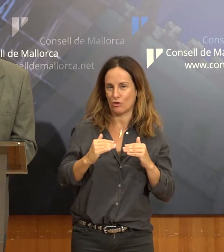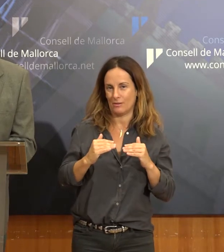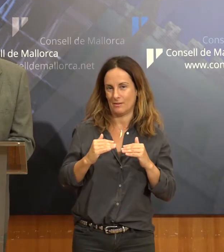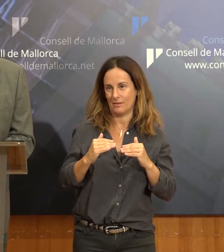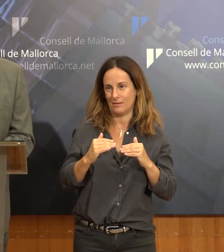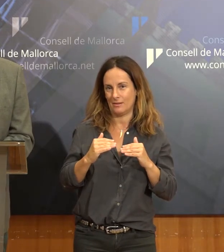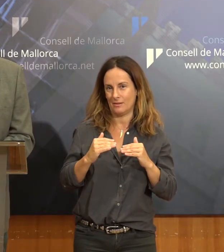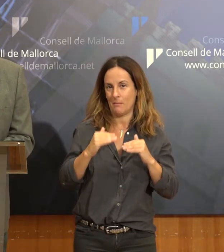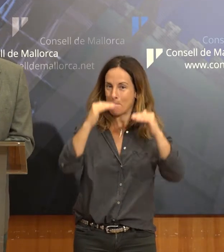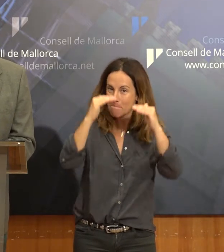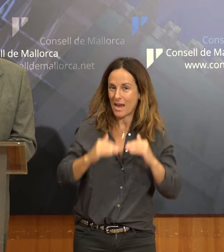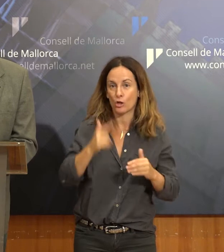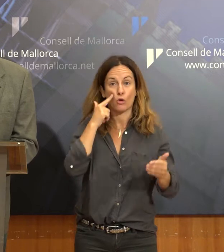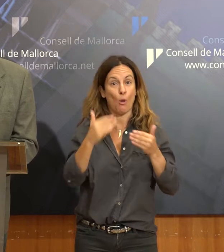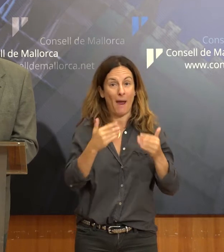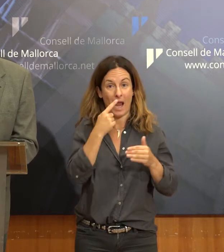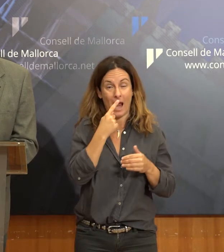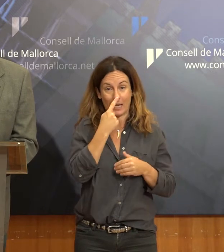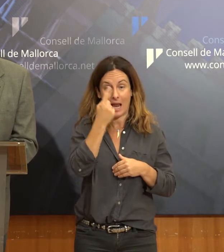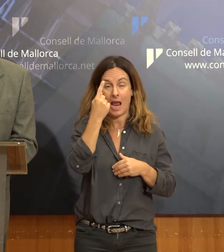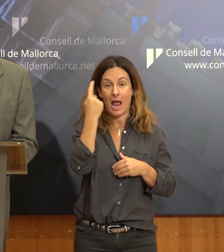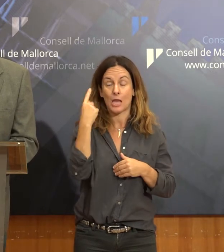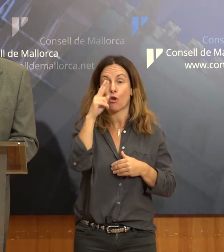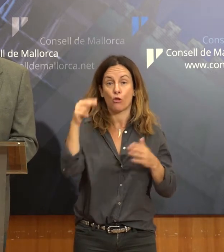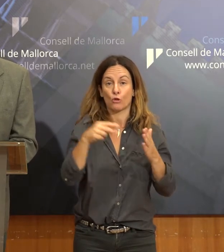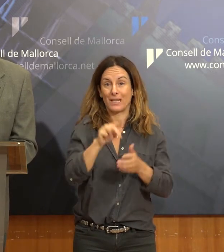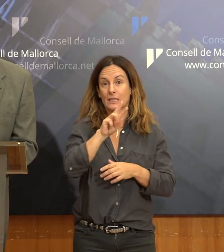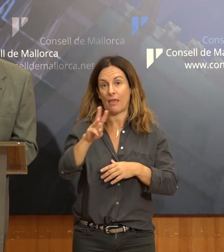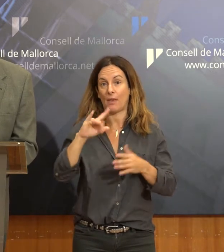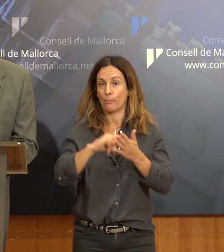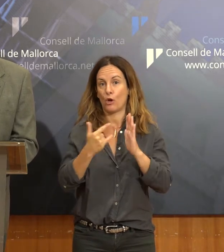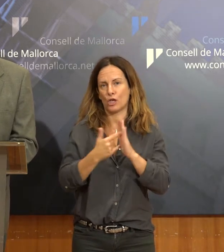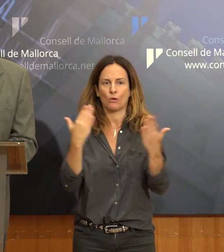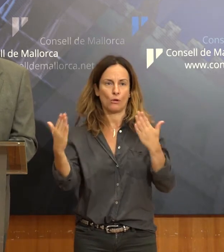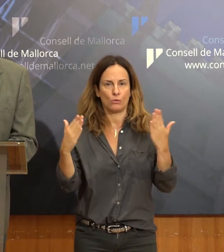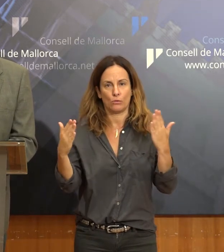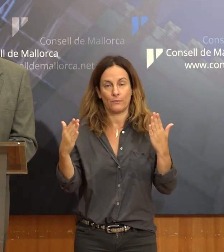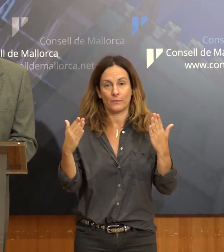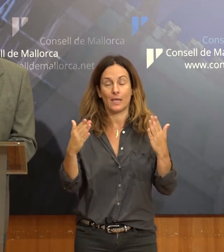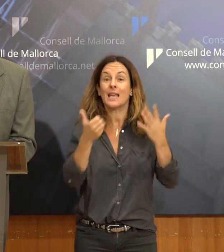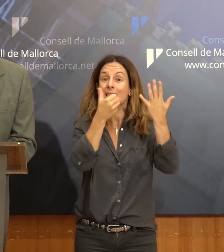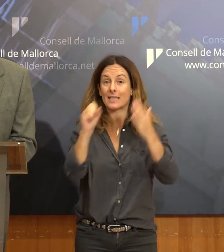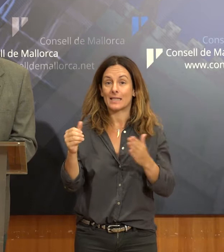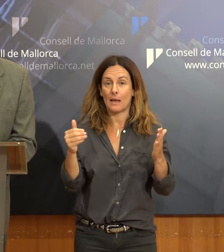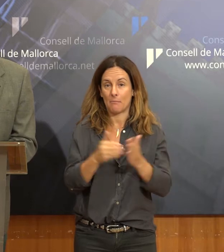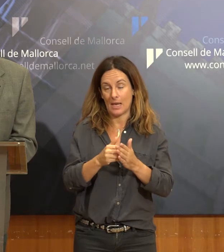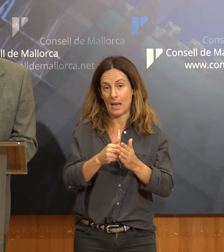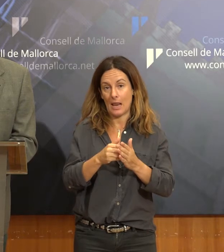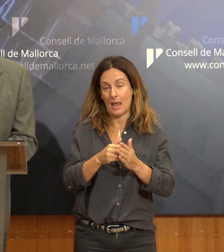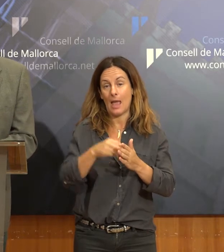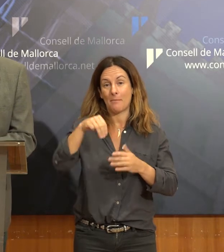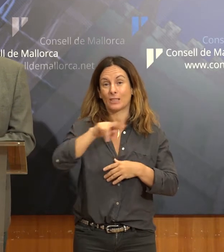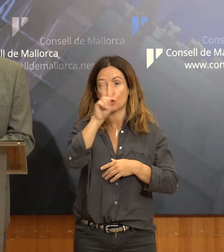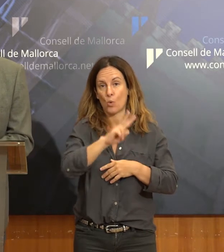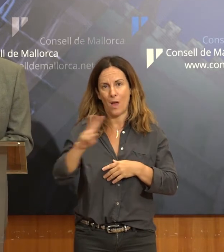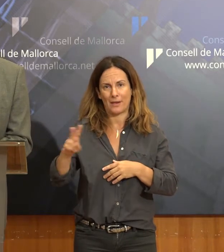en el projecte que hi havia en aquesta casa l'any 2013 i 60.000 metres quadrats menys d'asfalt,